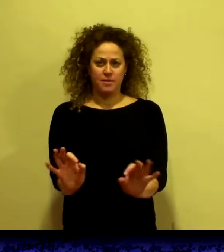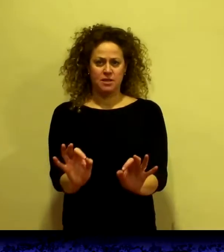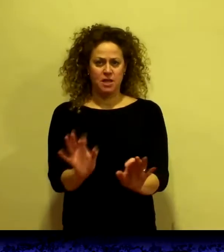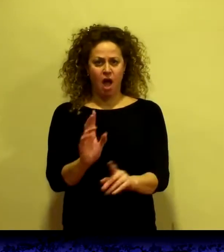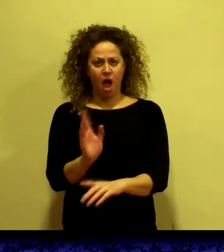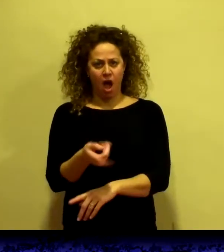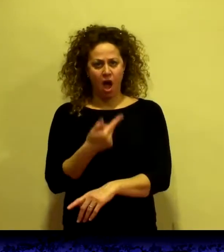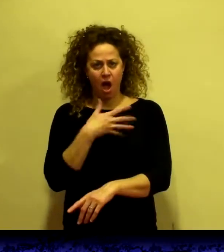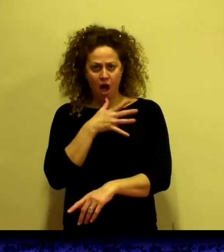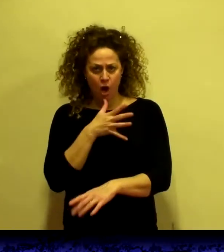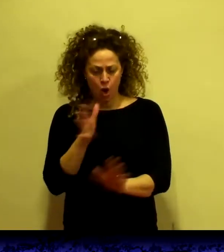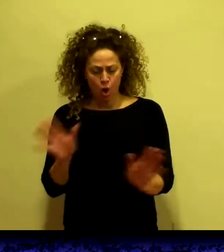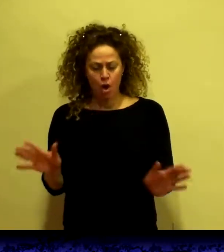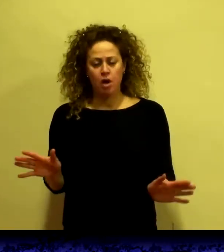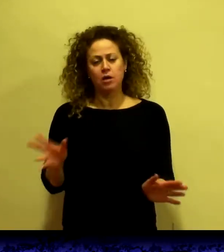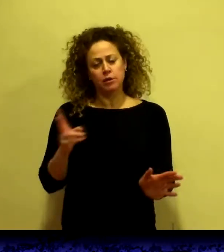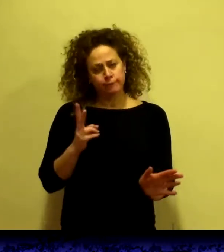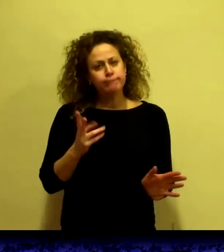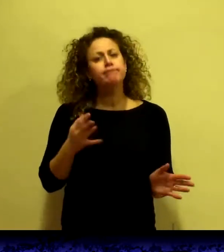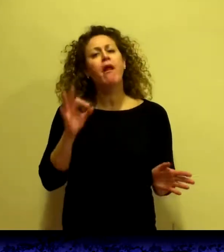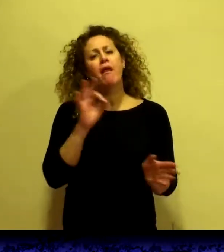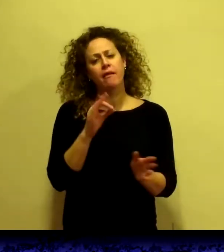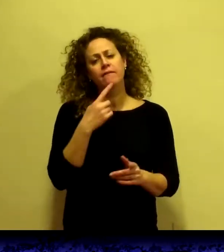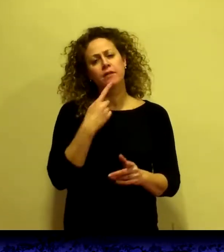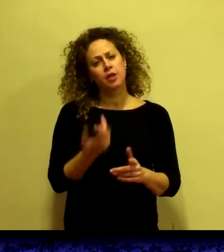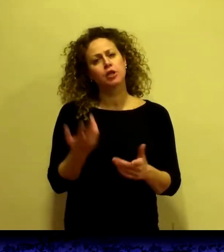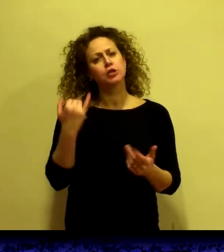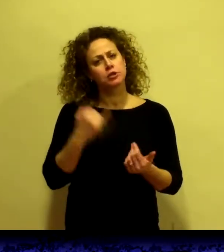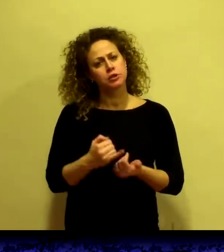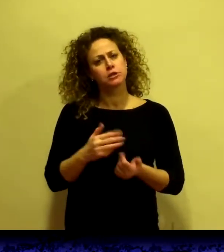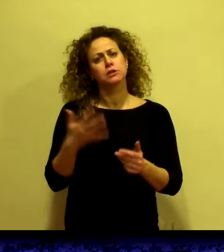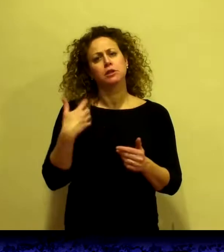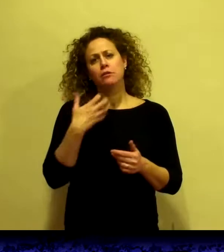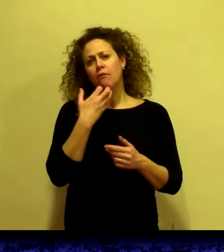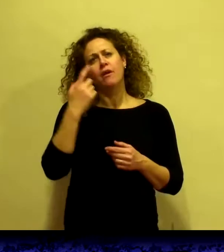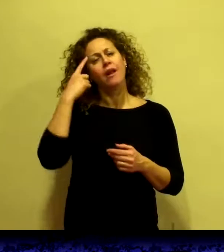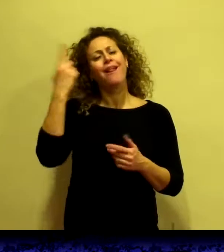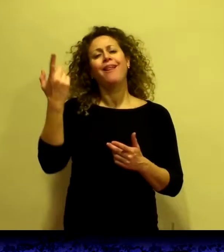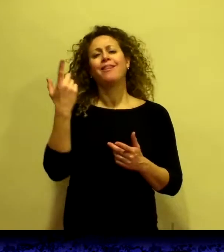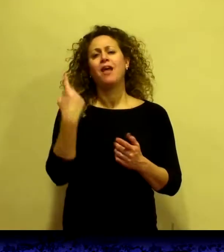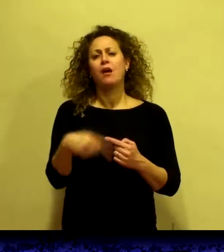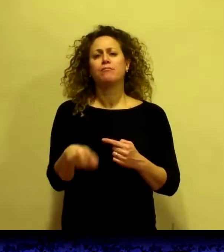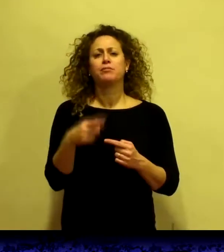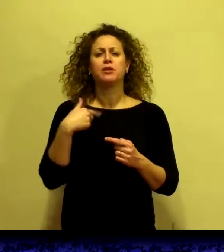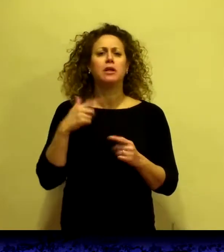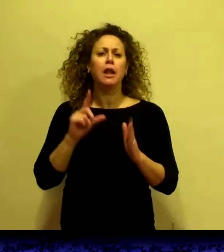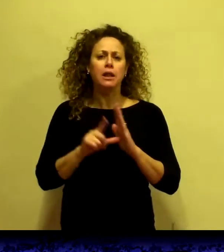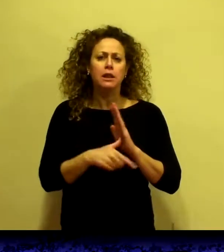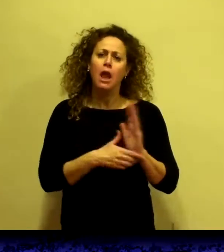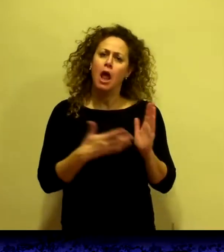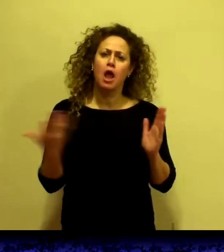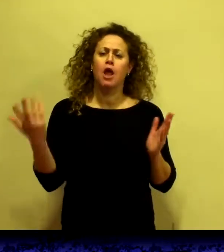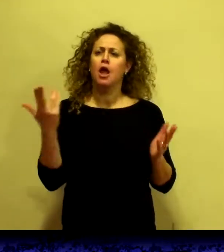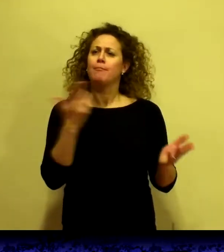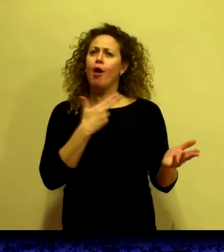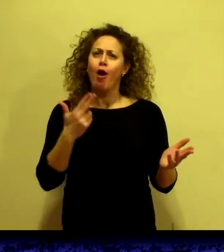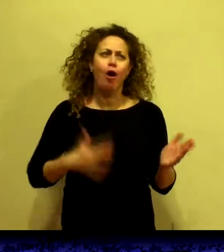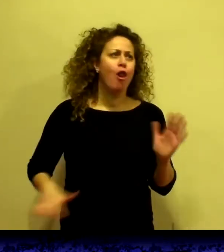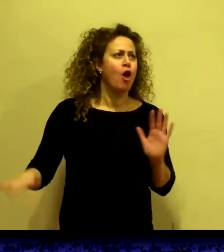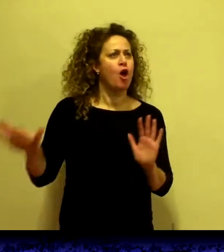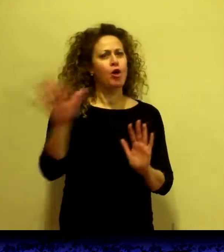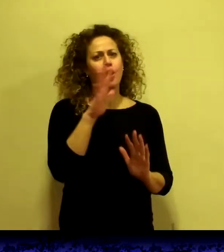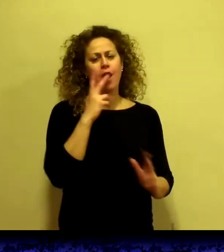idea è comunque che sia tale, ovviamente anche poi nel corso del tempo. Abbiamo scelto di renderlo il più possibile colorato,